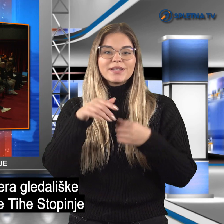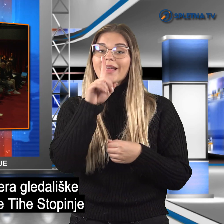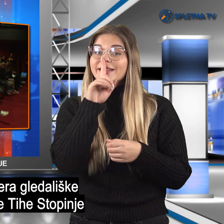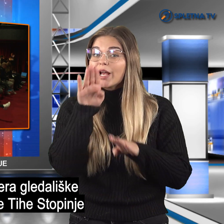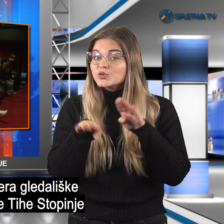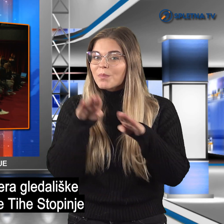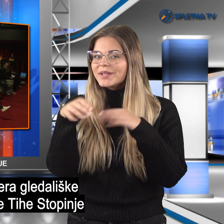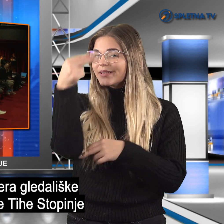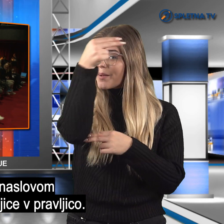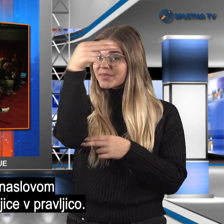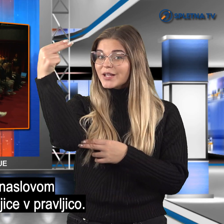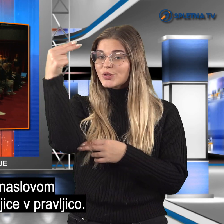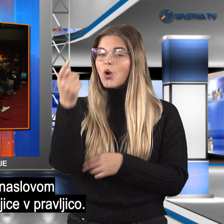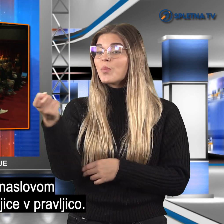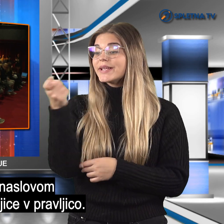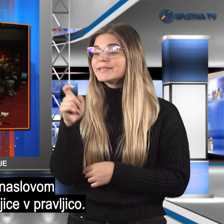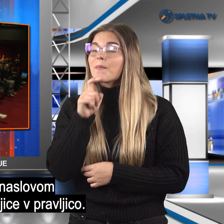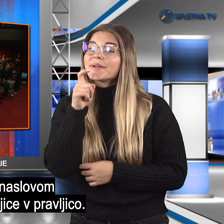Iz pravljice v pravljico.